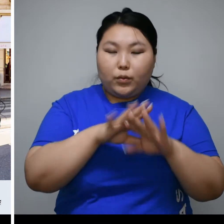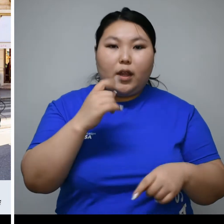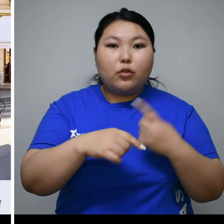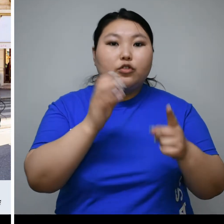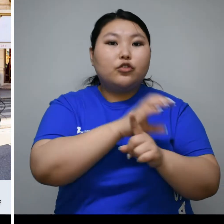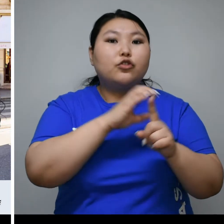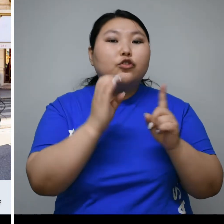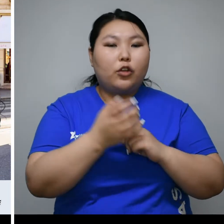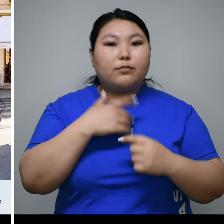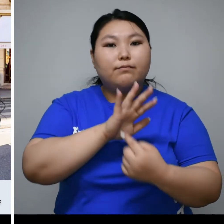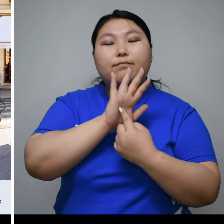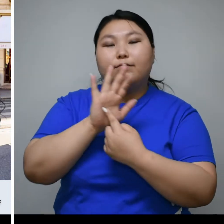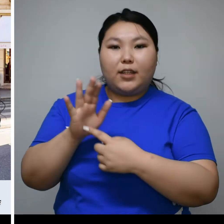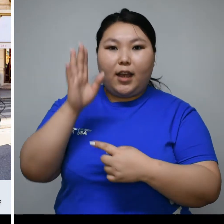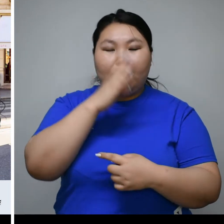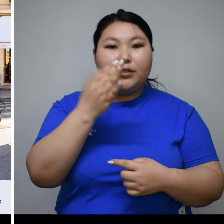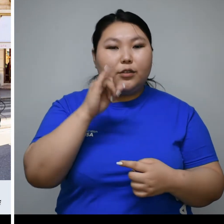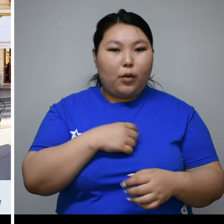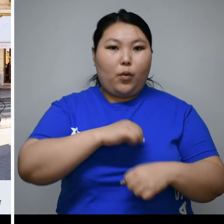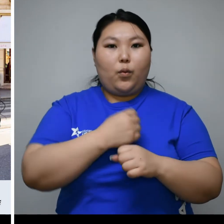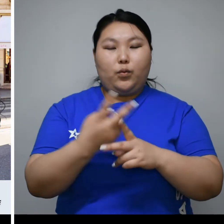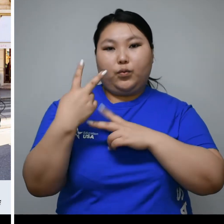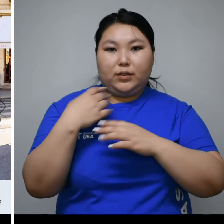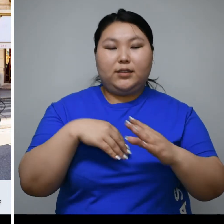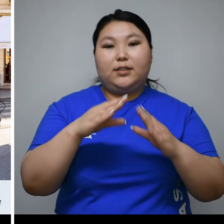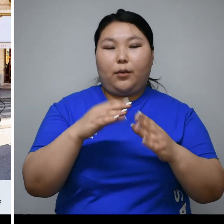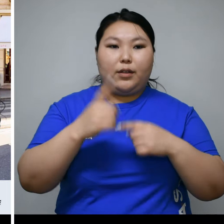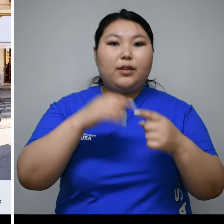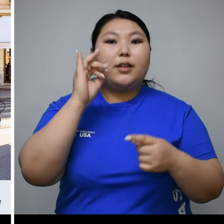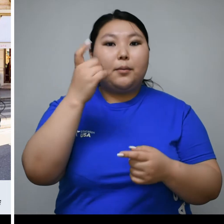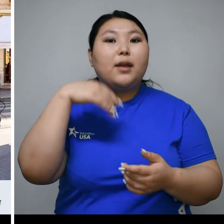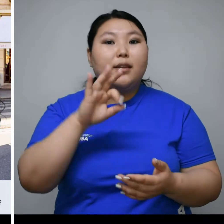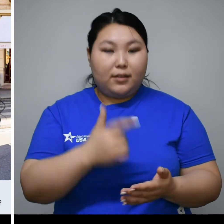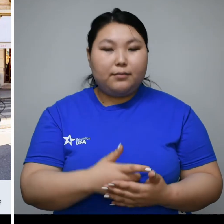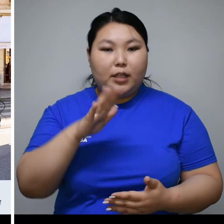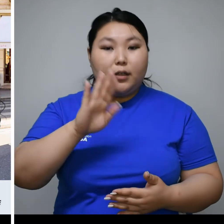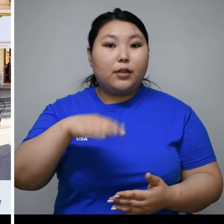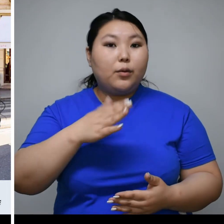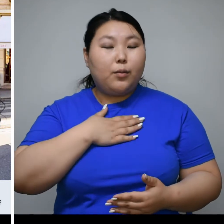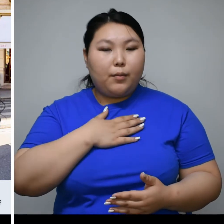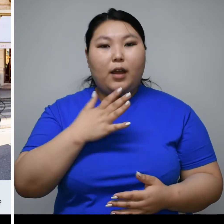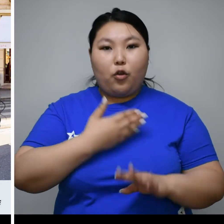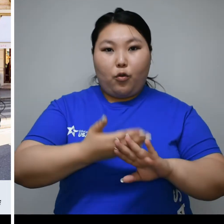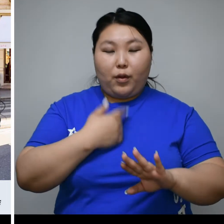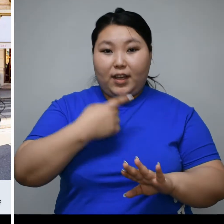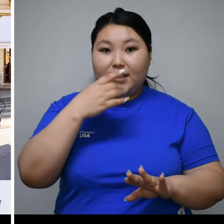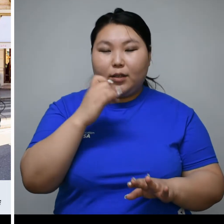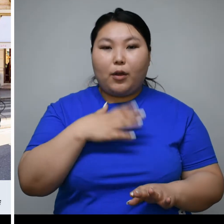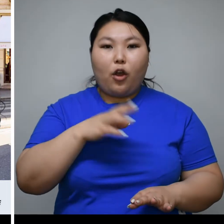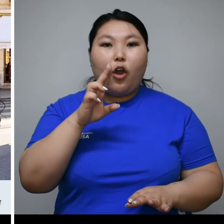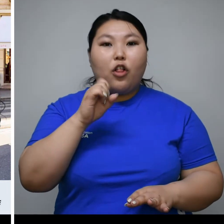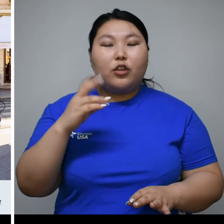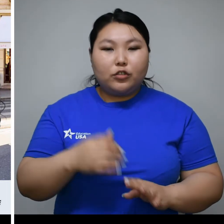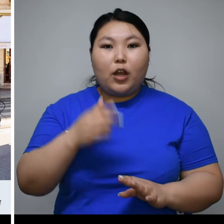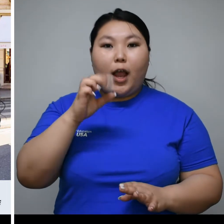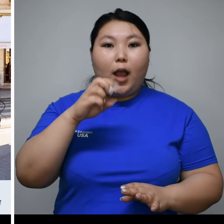илүү соёлоо сурталчлах тийм одоо үүрэг даалгавар илүү их ирдэг. За тийм болохоор манай нөгөө төрөний хэлсэнчлэн манай